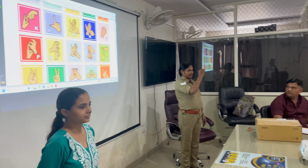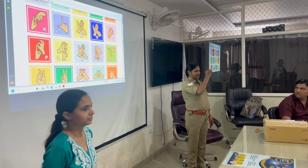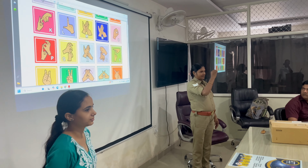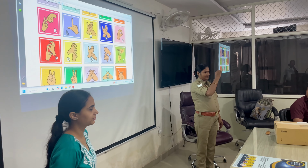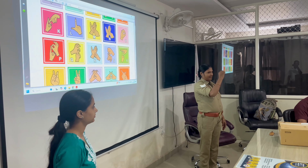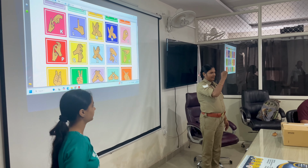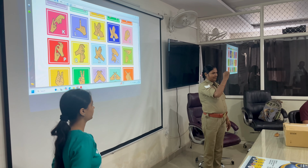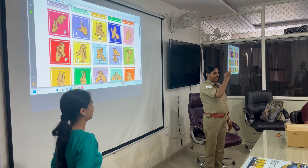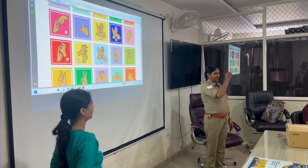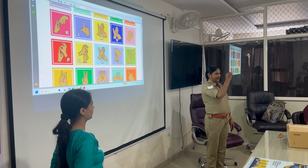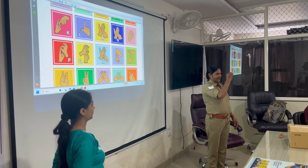पी